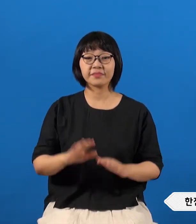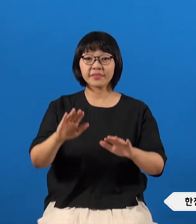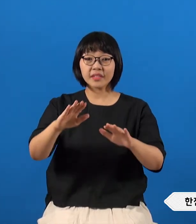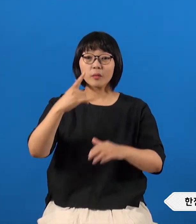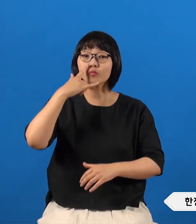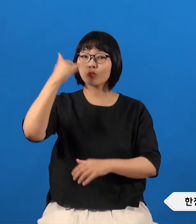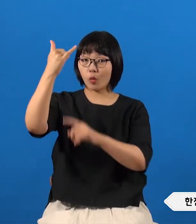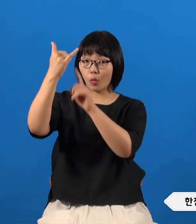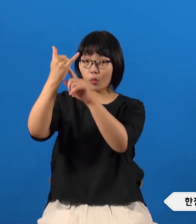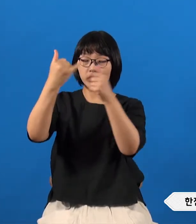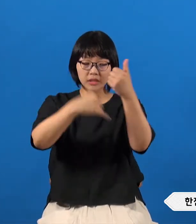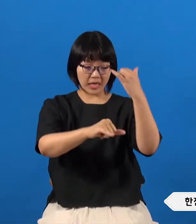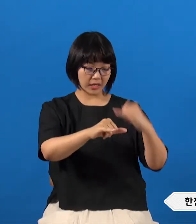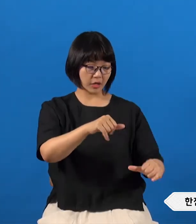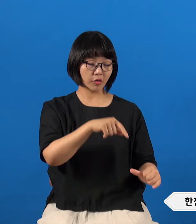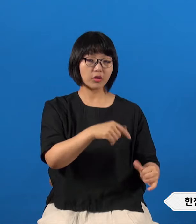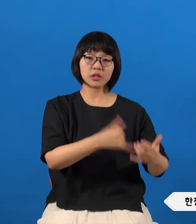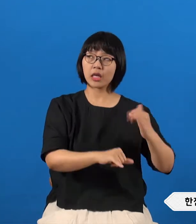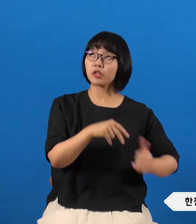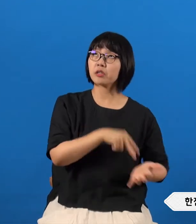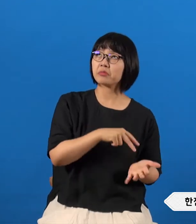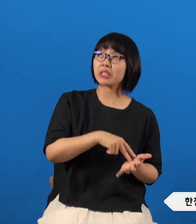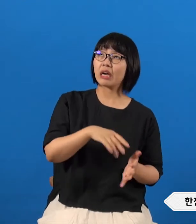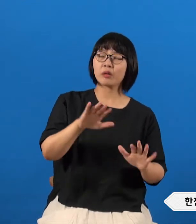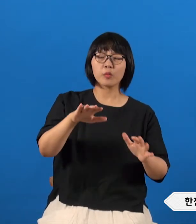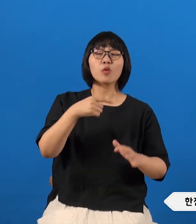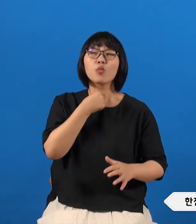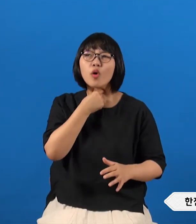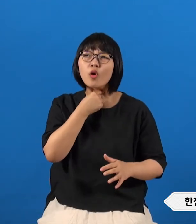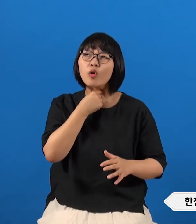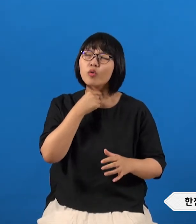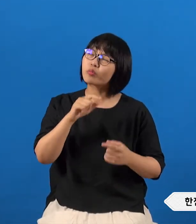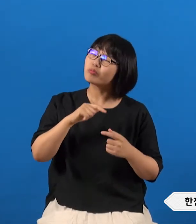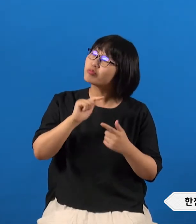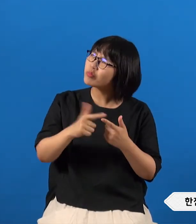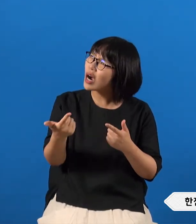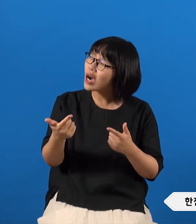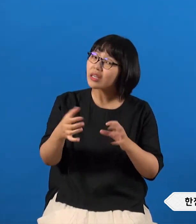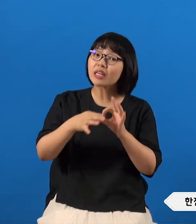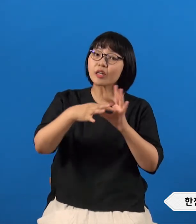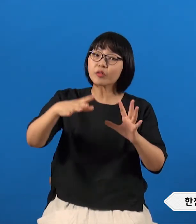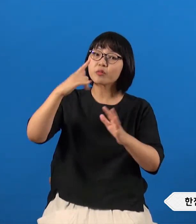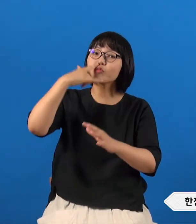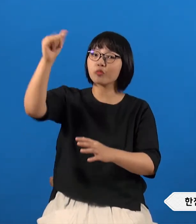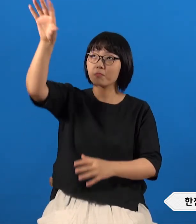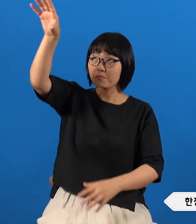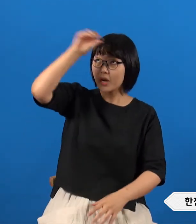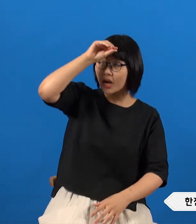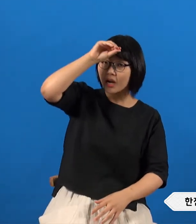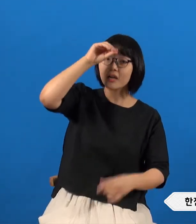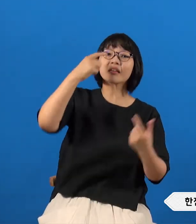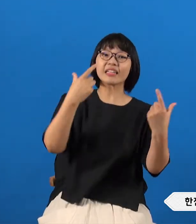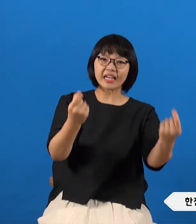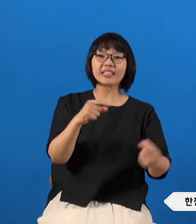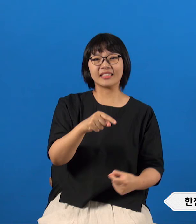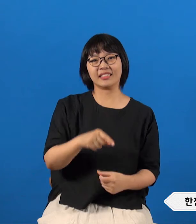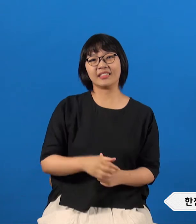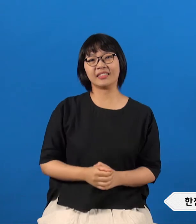자식은 원하든 원하지 않든 부모의 유전자를 그대로 물려받지 않습니까?